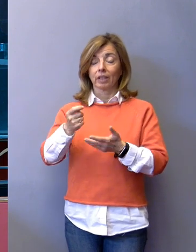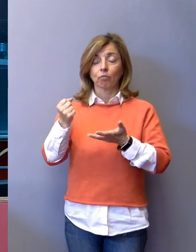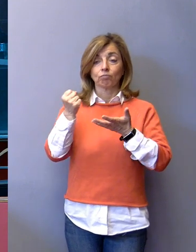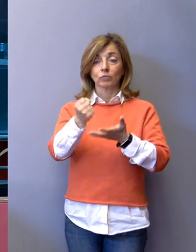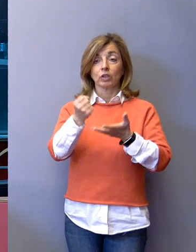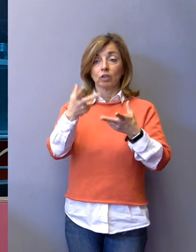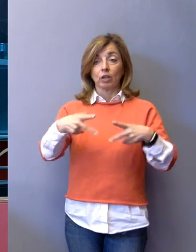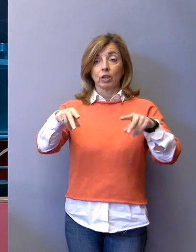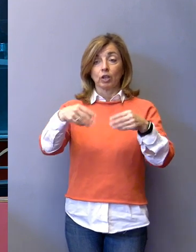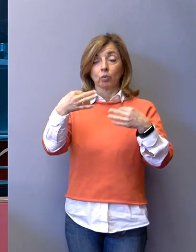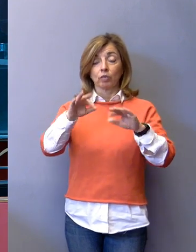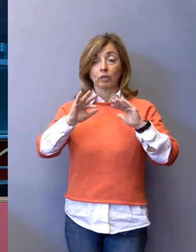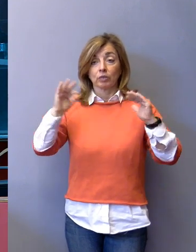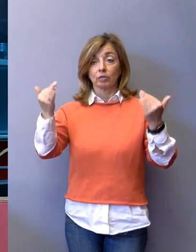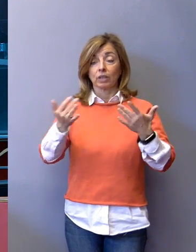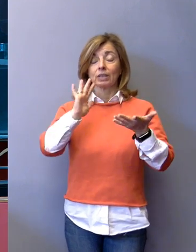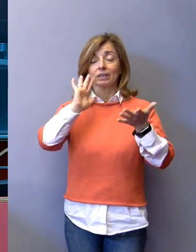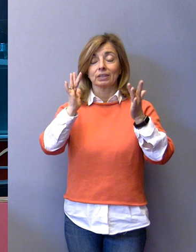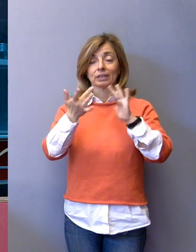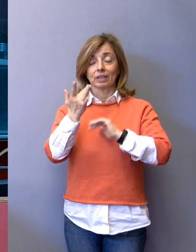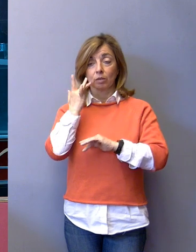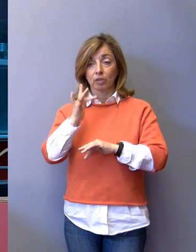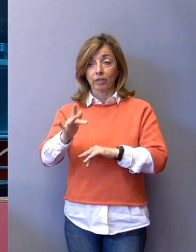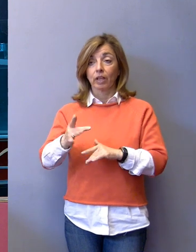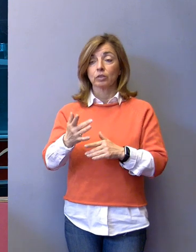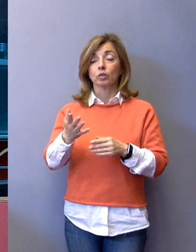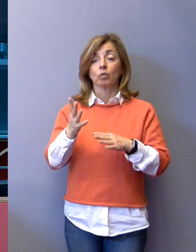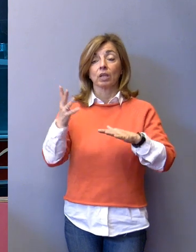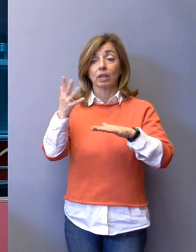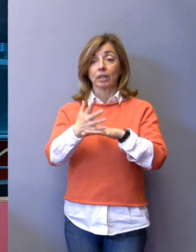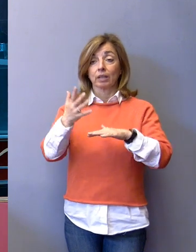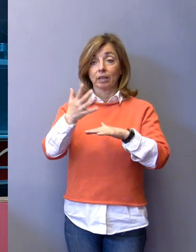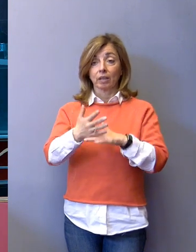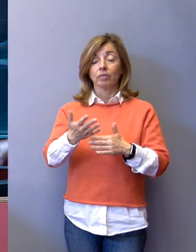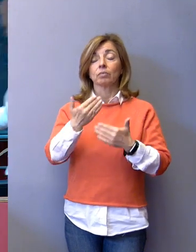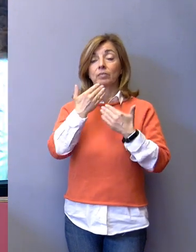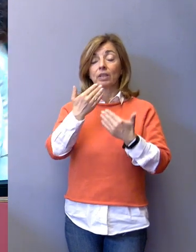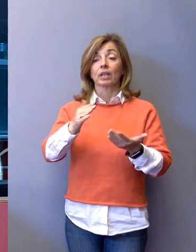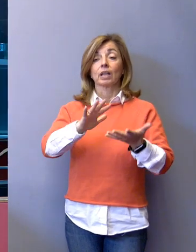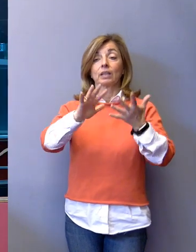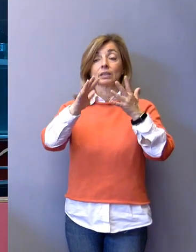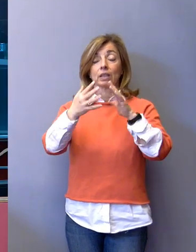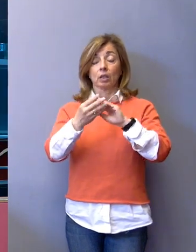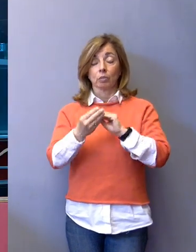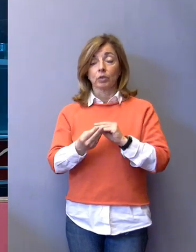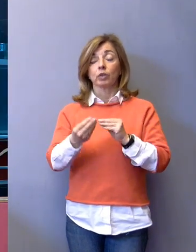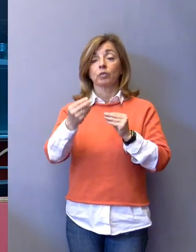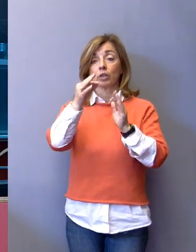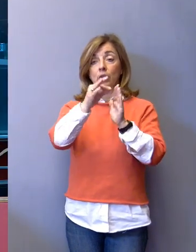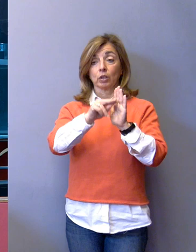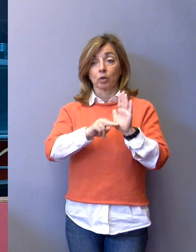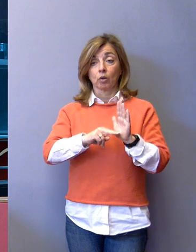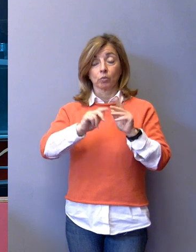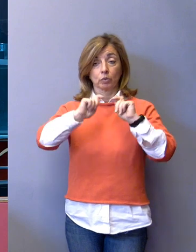riqualificazione ambientale semplificazione nell'attuazione degli interventi mediante modifica le norme generali e di conformità